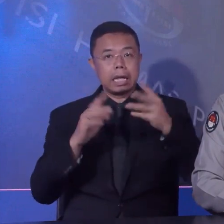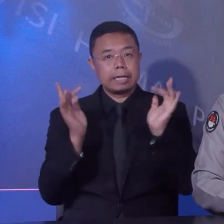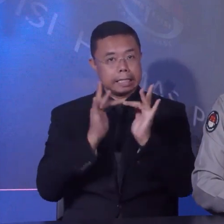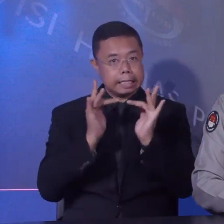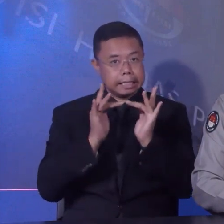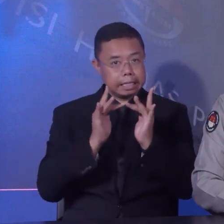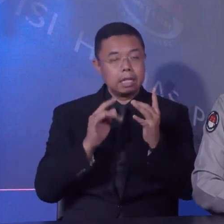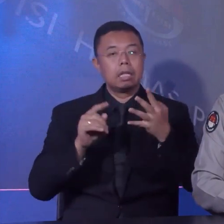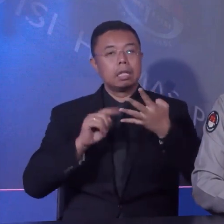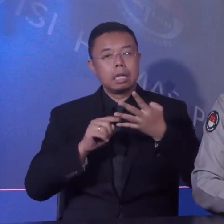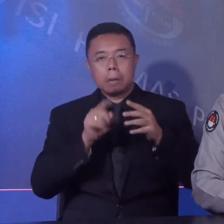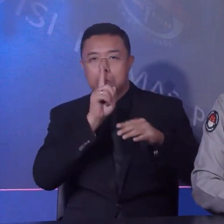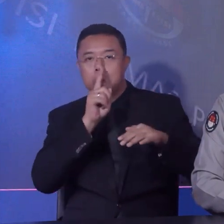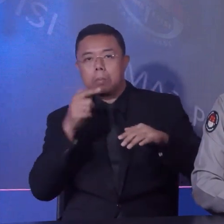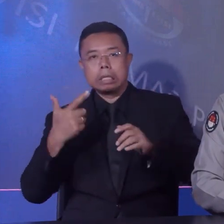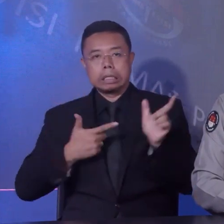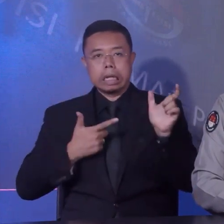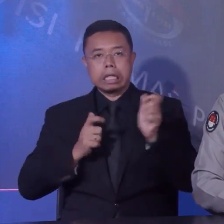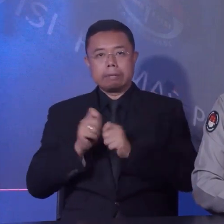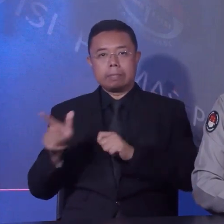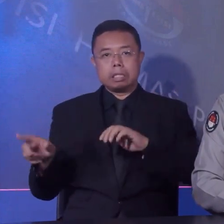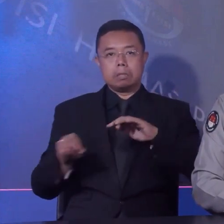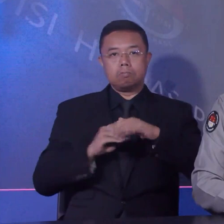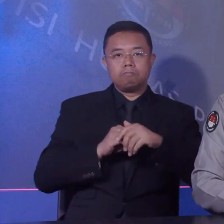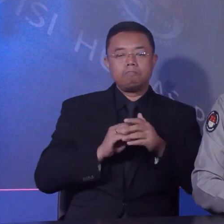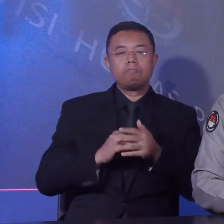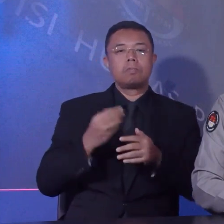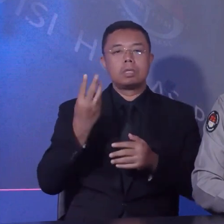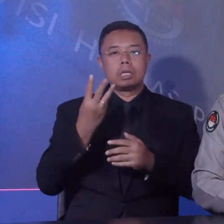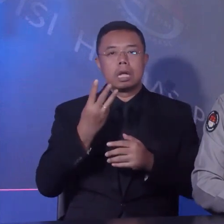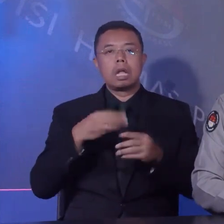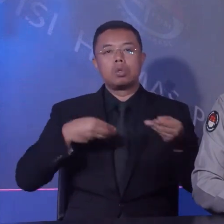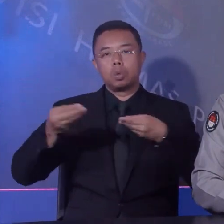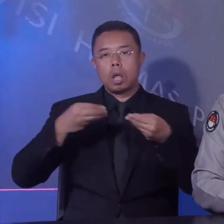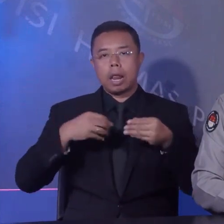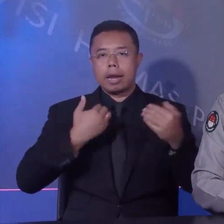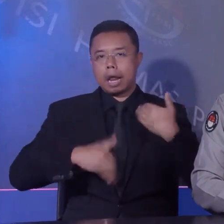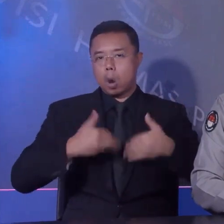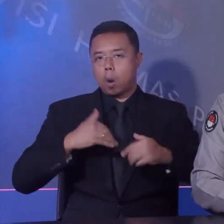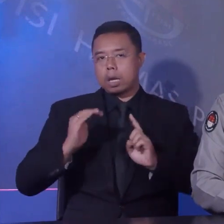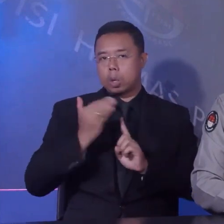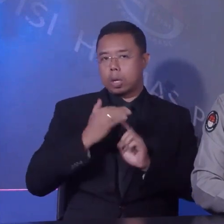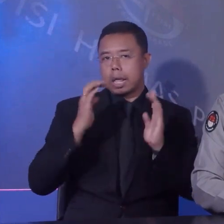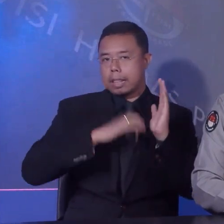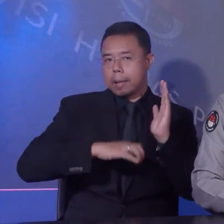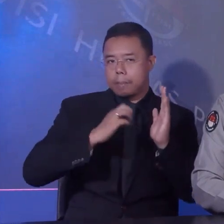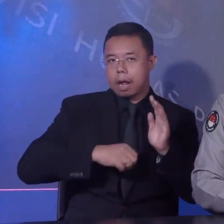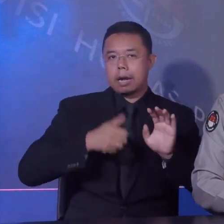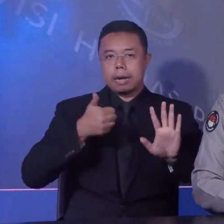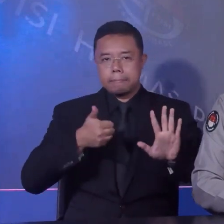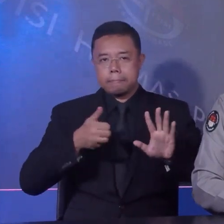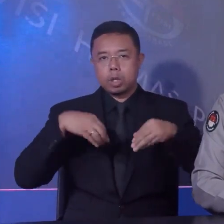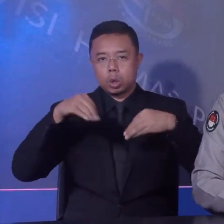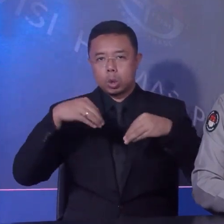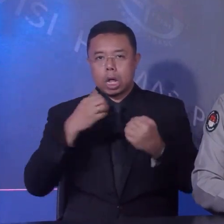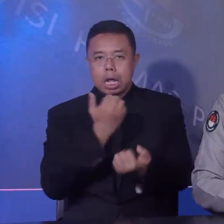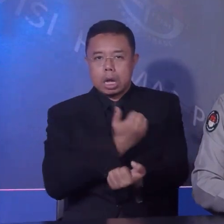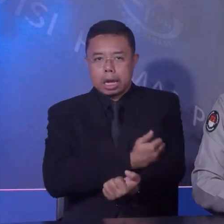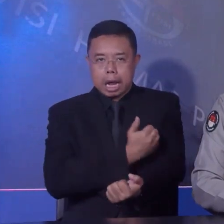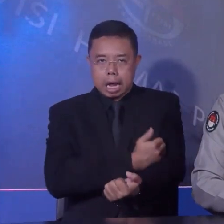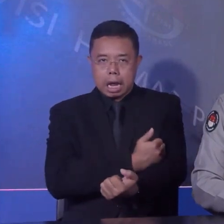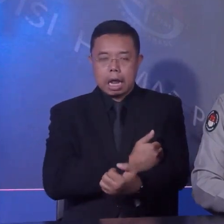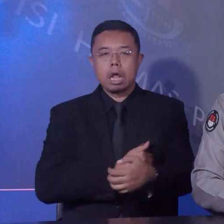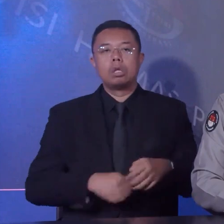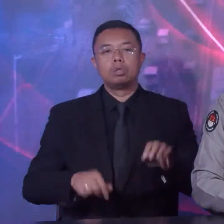4 penyelundupan senjata 5 perdagangan gelap hewan dilindungi dan pertambangan 6 perdagangan obat-obatan atau